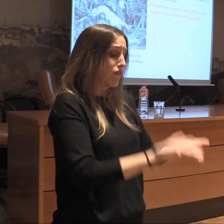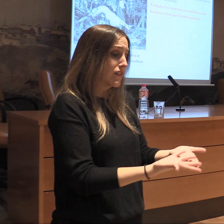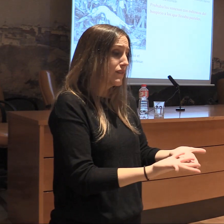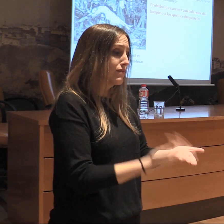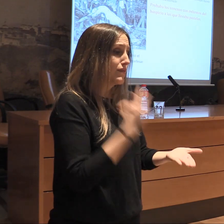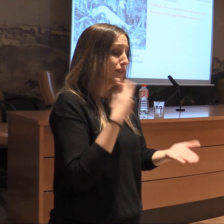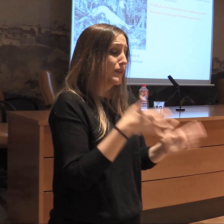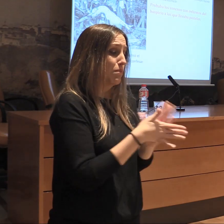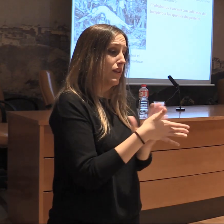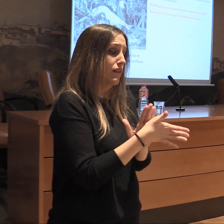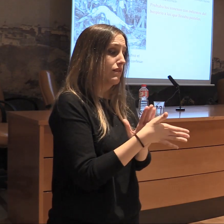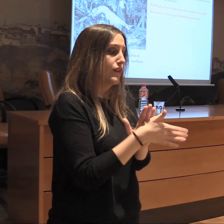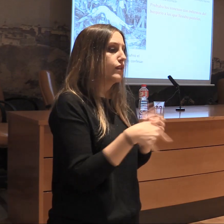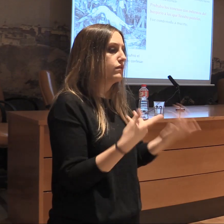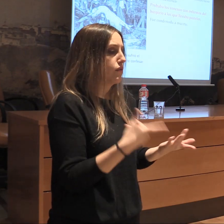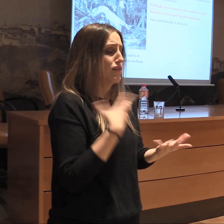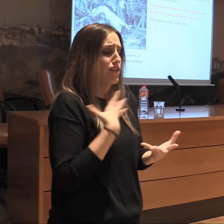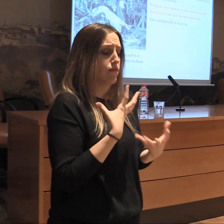todo.